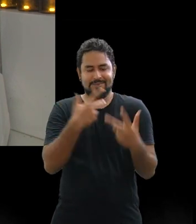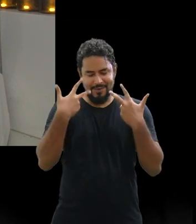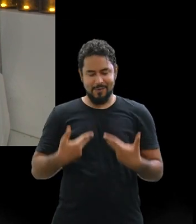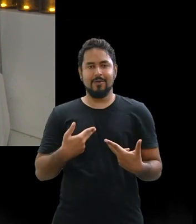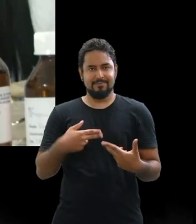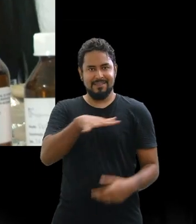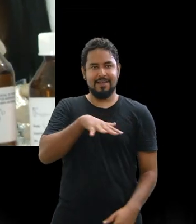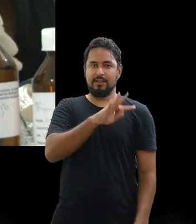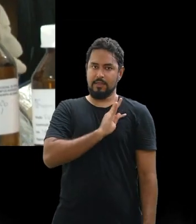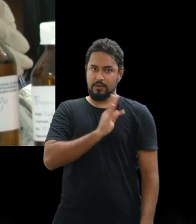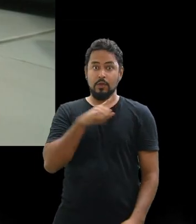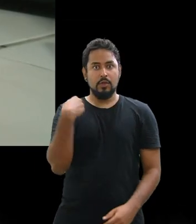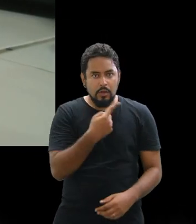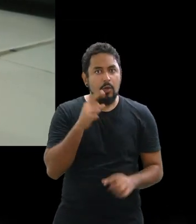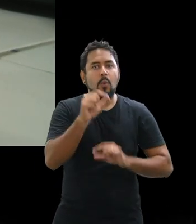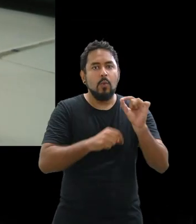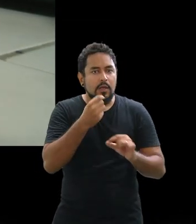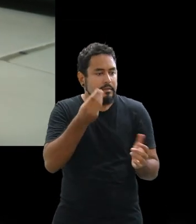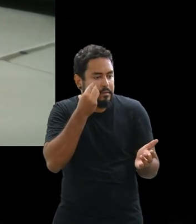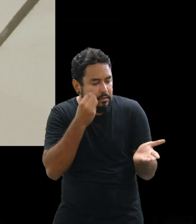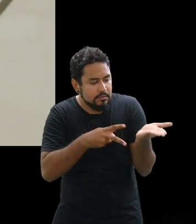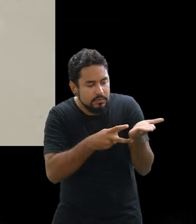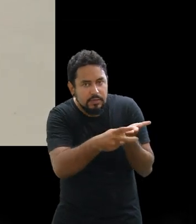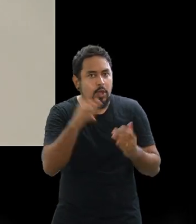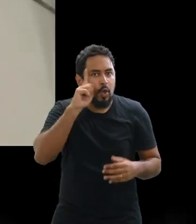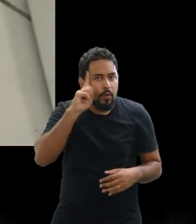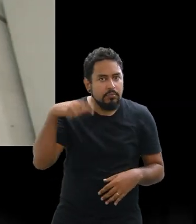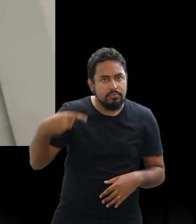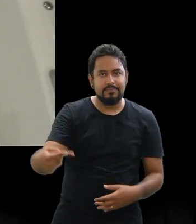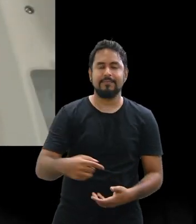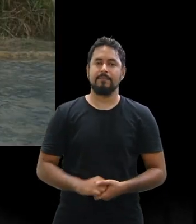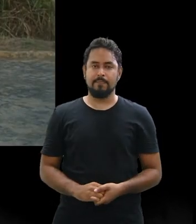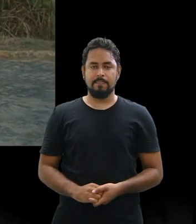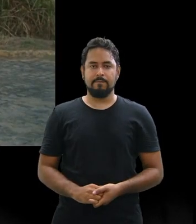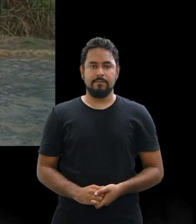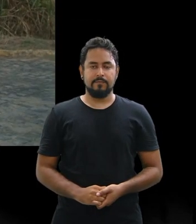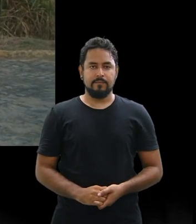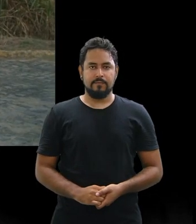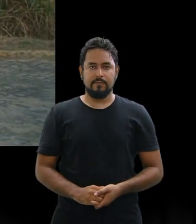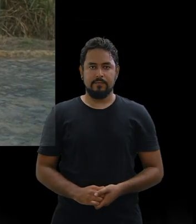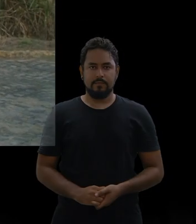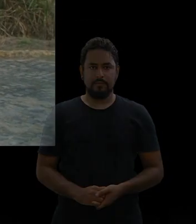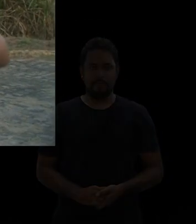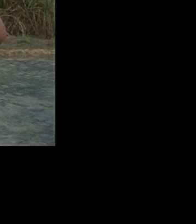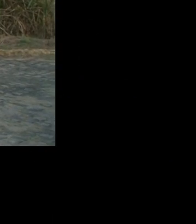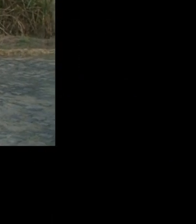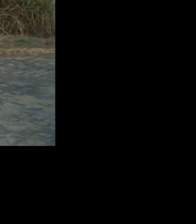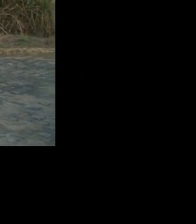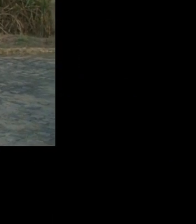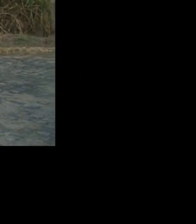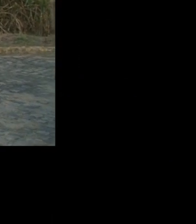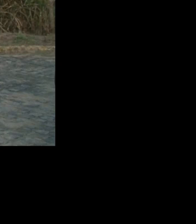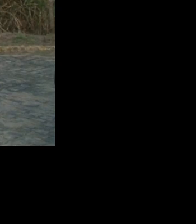do técnico. A gente tem a oportunidade de estar convivendo com a iniciação científica no dia a dia. O IF me deu a possibilidade de